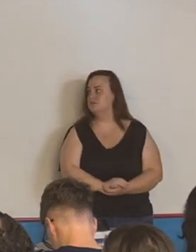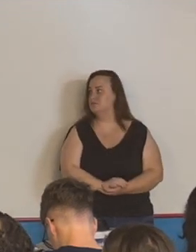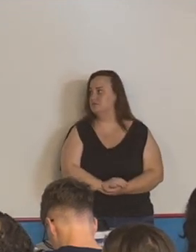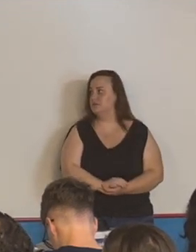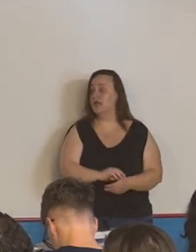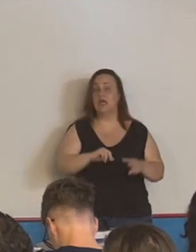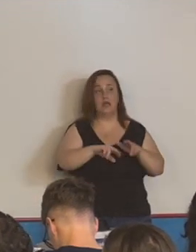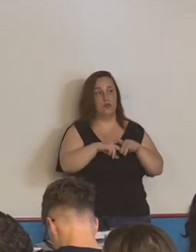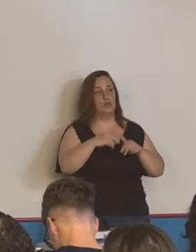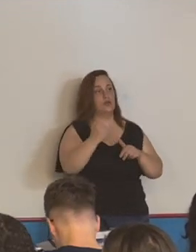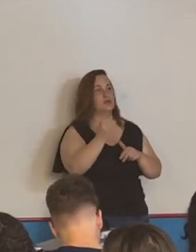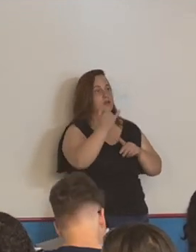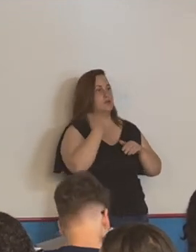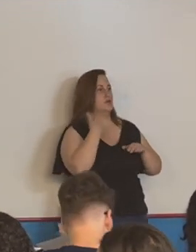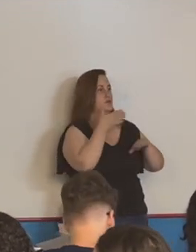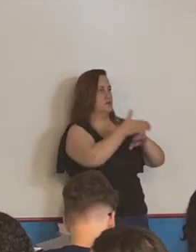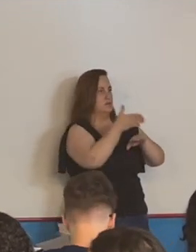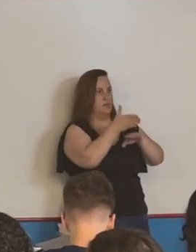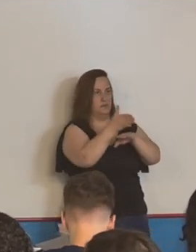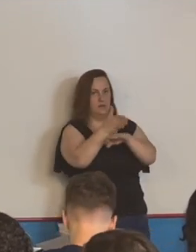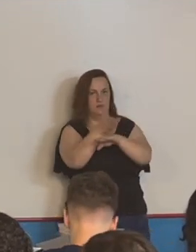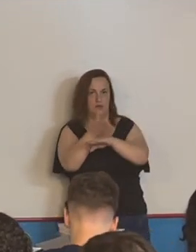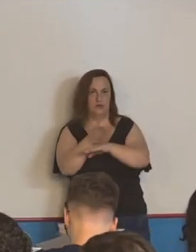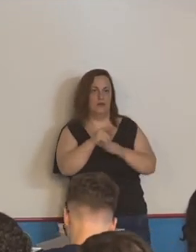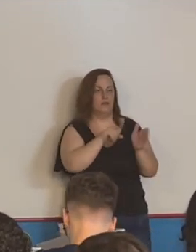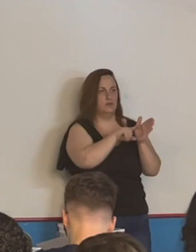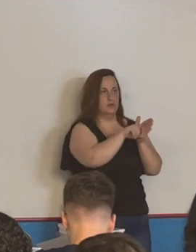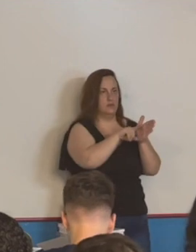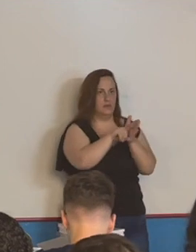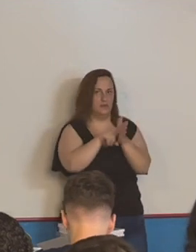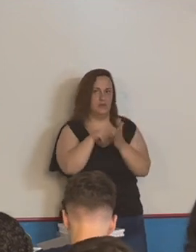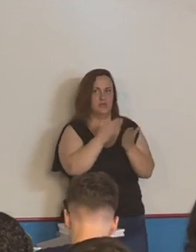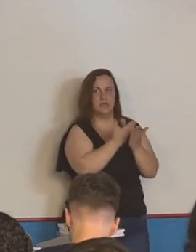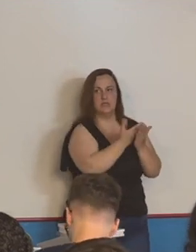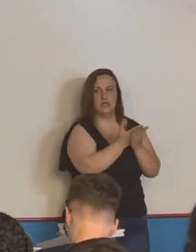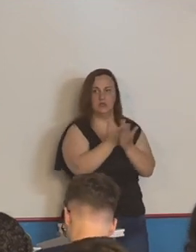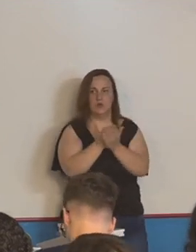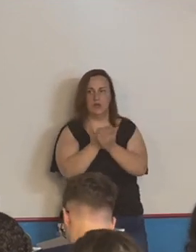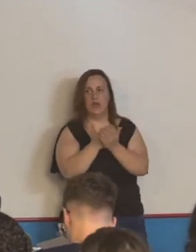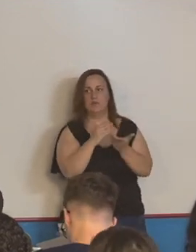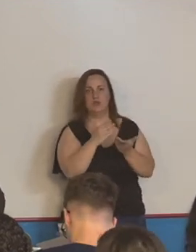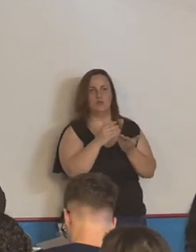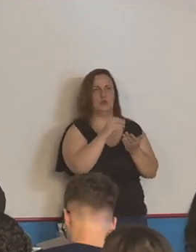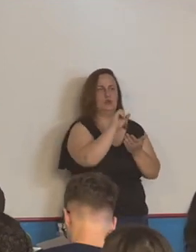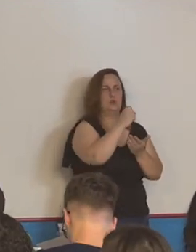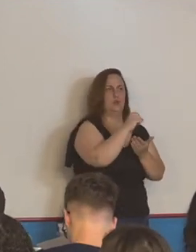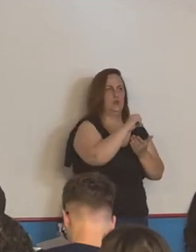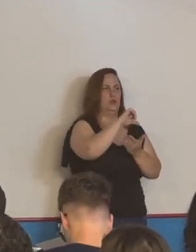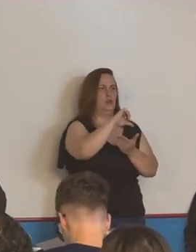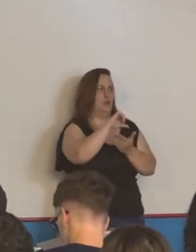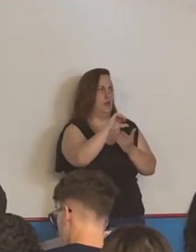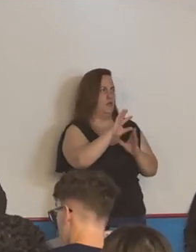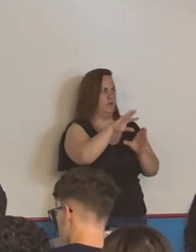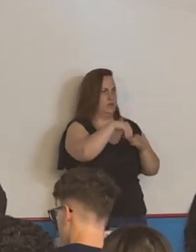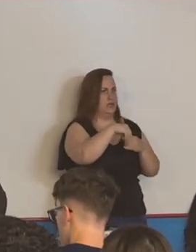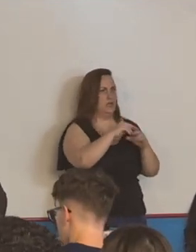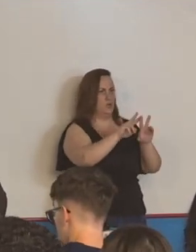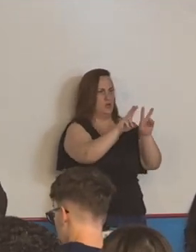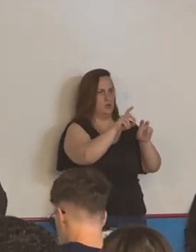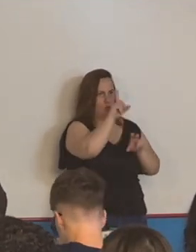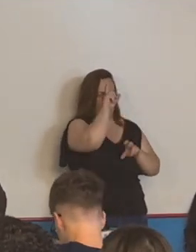nos lugares para desenvolver uma pesquisa, né? Eu pintei umas 8 ou 9 telas de espaço da Santa Casa.